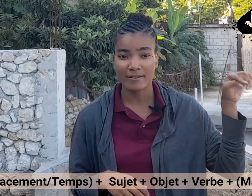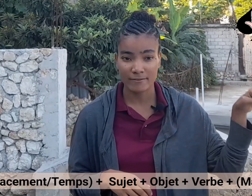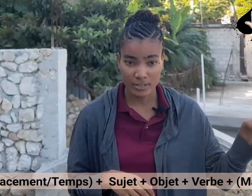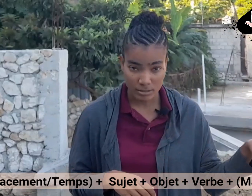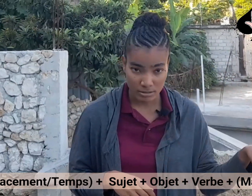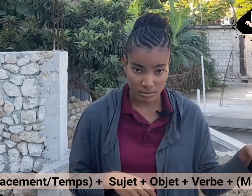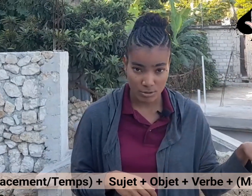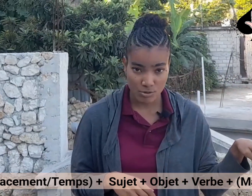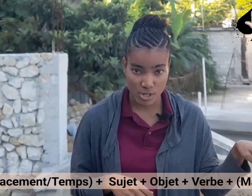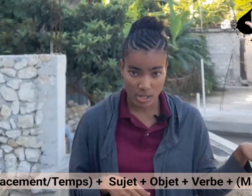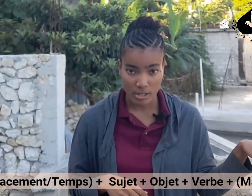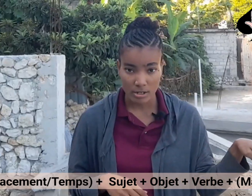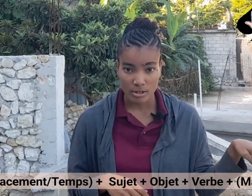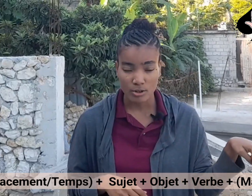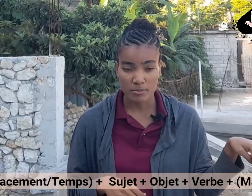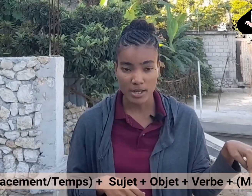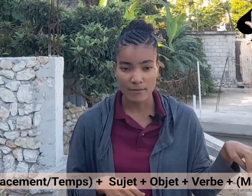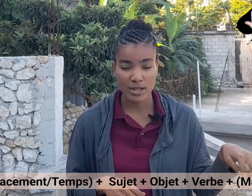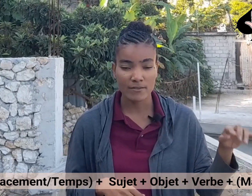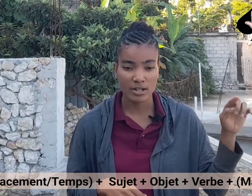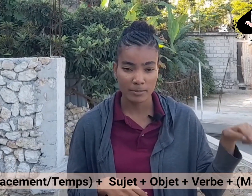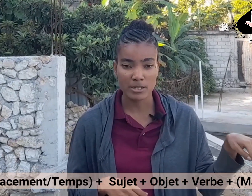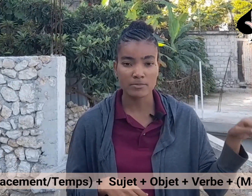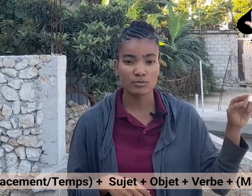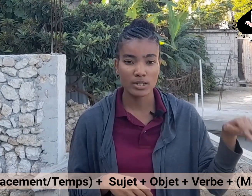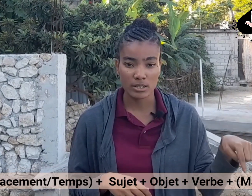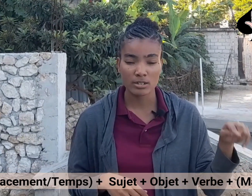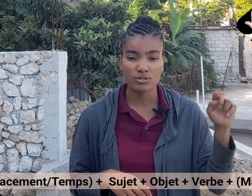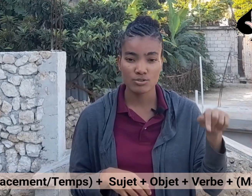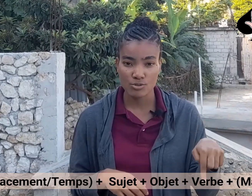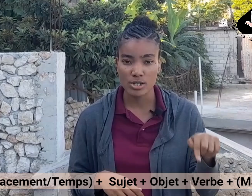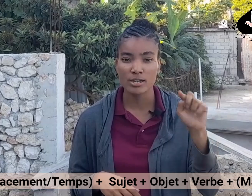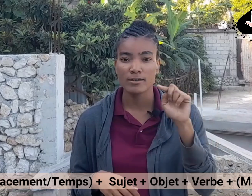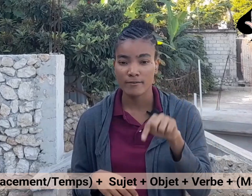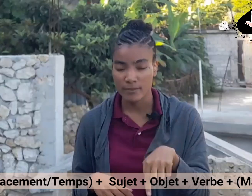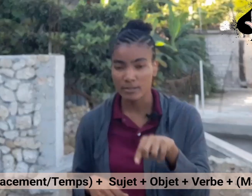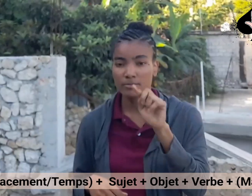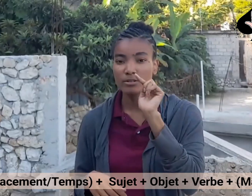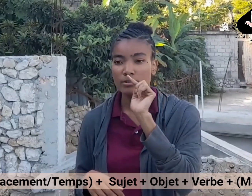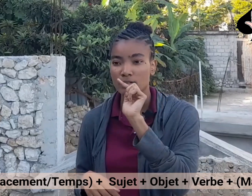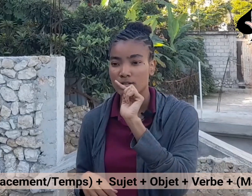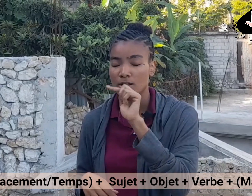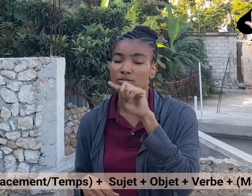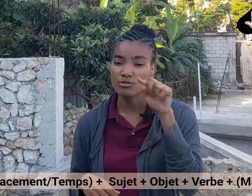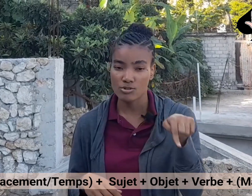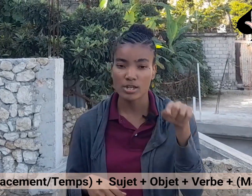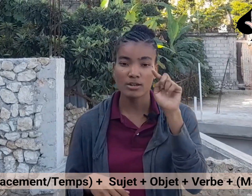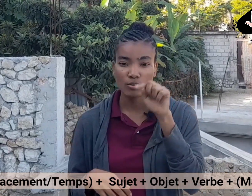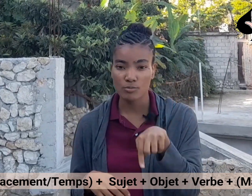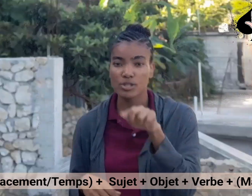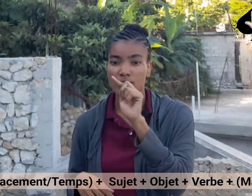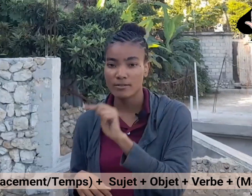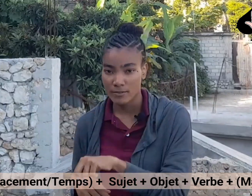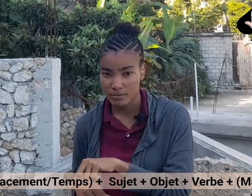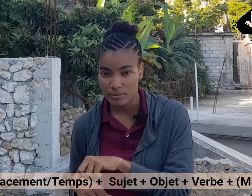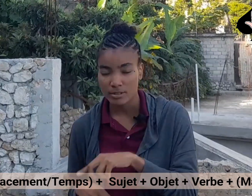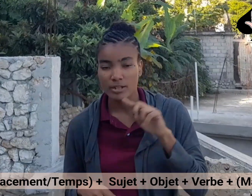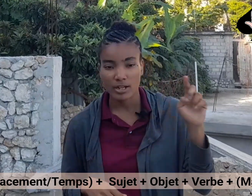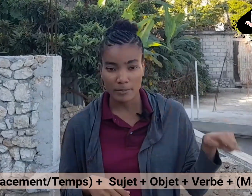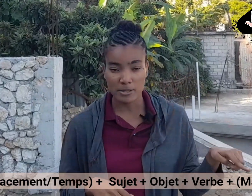avant le sujet. Comme ça, vous avez emplacement ou bien temps, sujet, verbe, sujet, objet, verbe. Emplacement ou